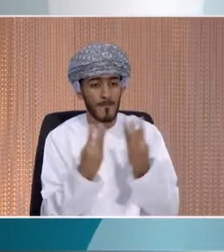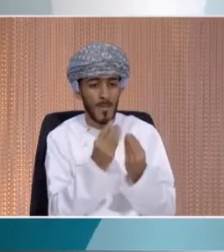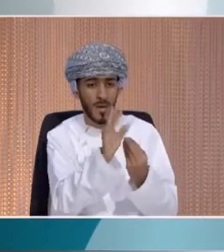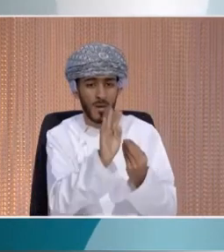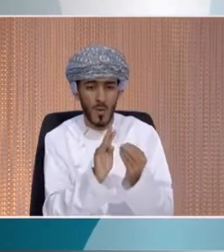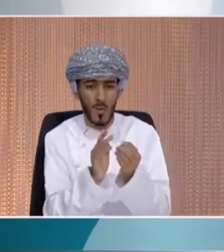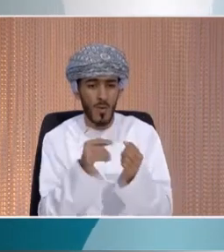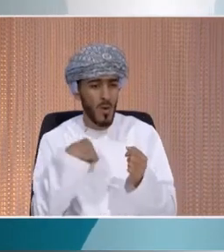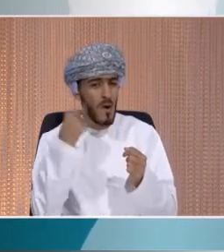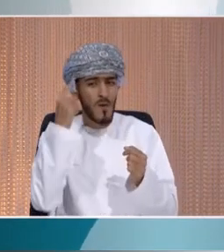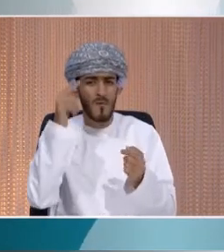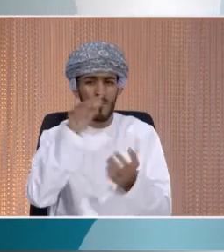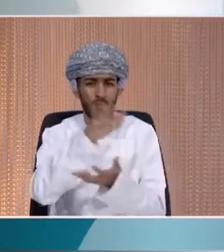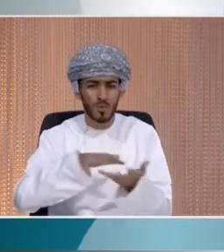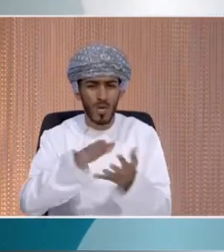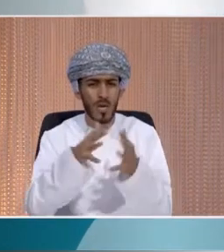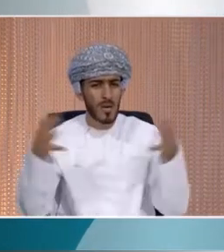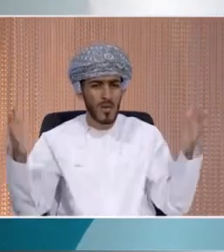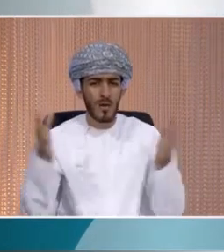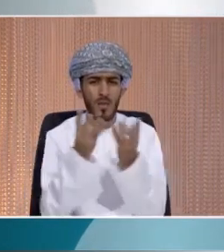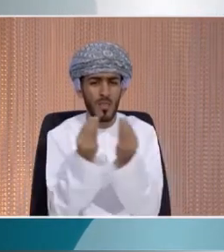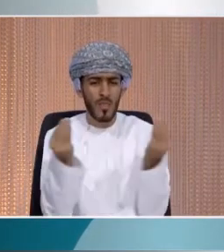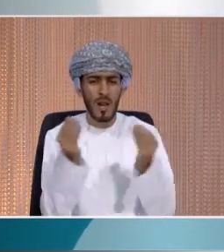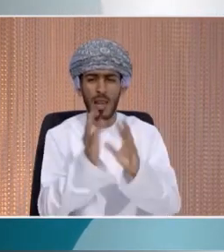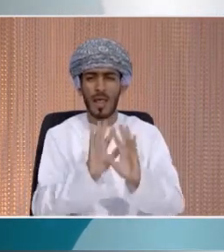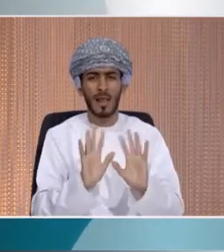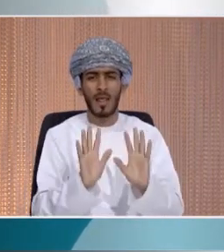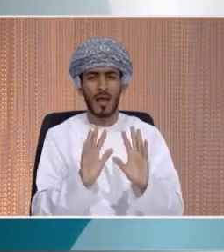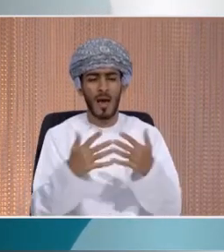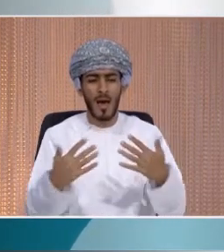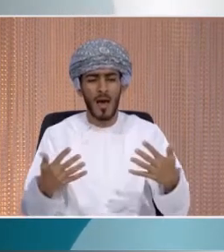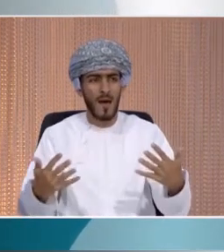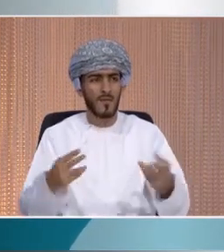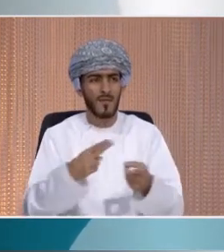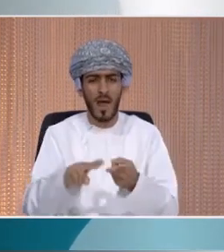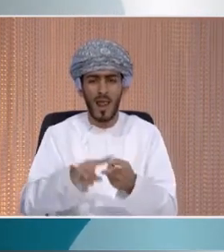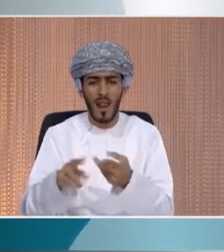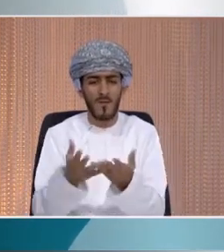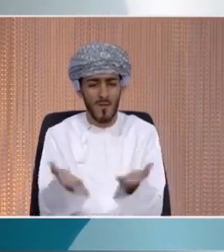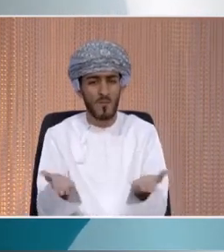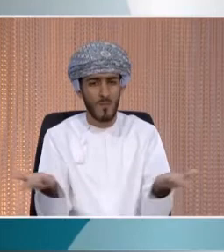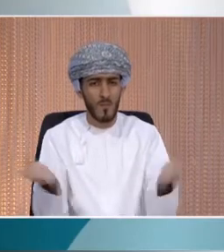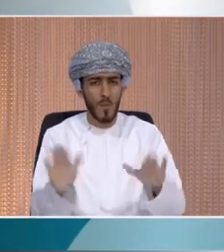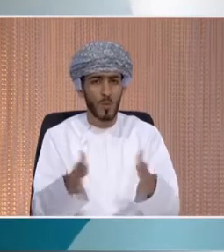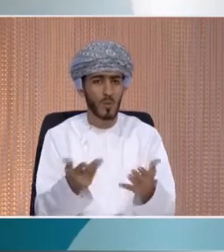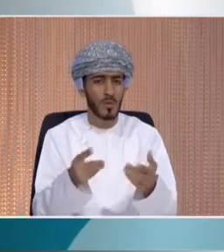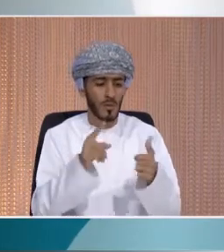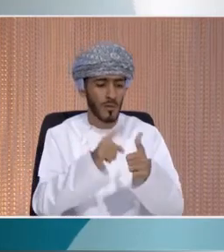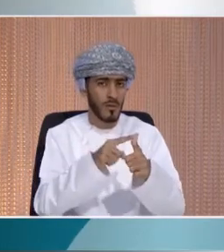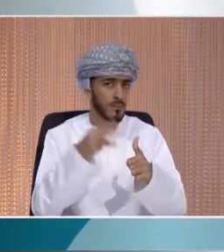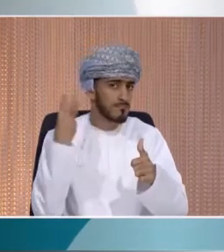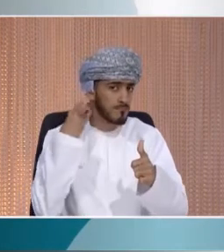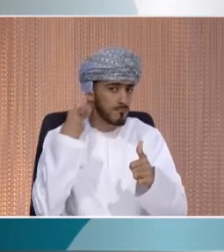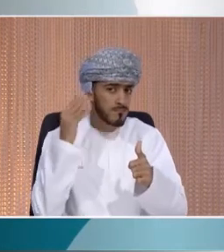بعض يعني ربما تغلب أحيانا إن كان الوراثة أو غيره، ولكن هنالك الآن حلول القوقعة الإلكترونية